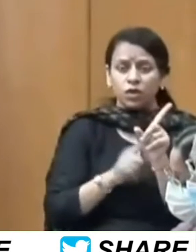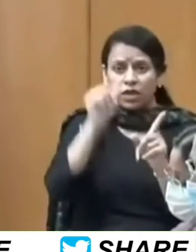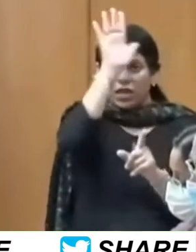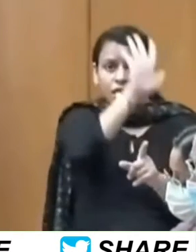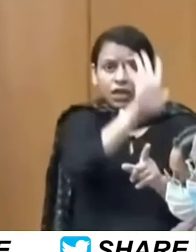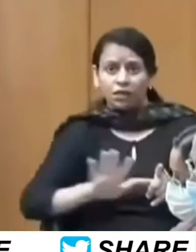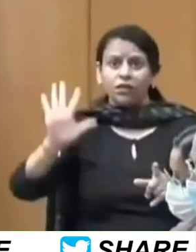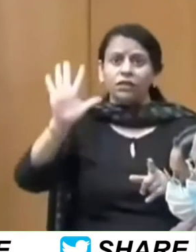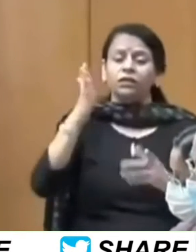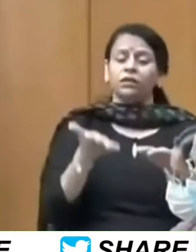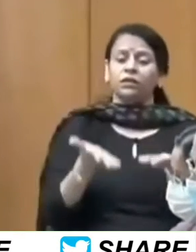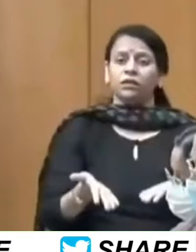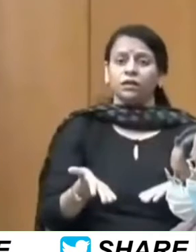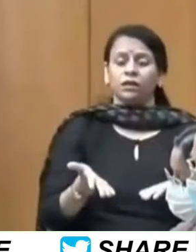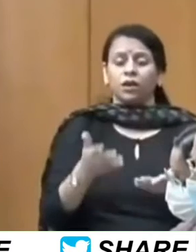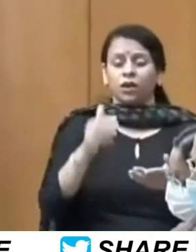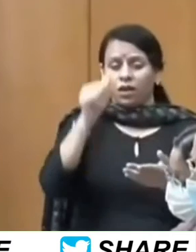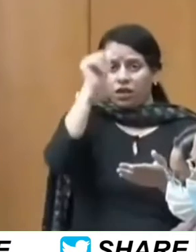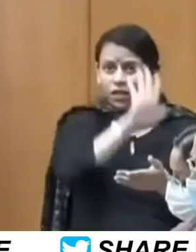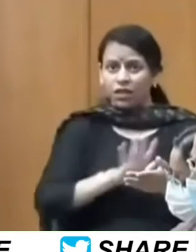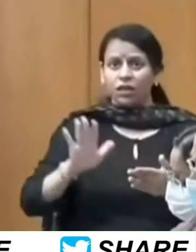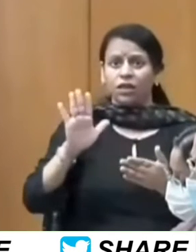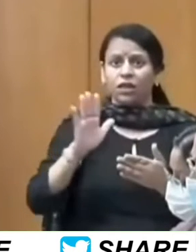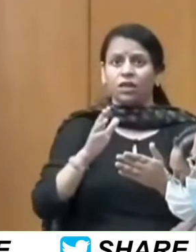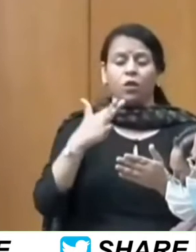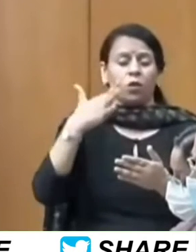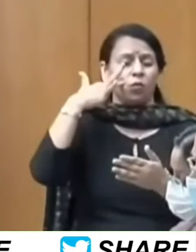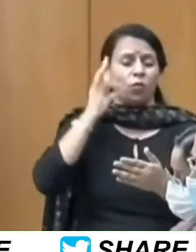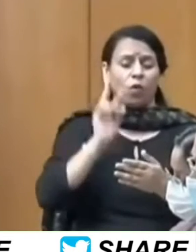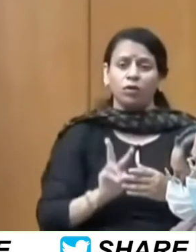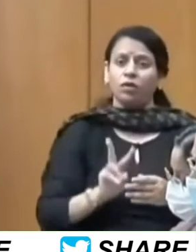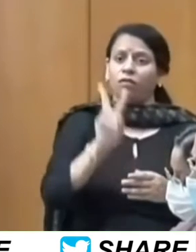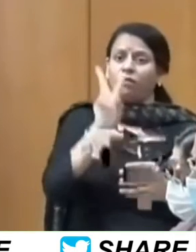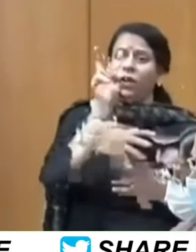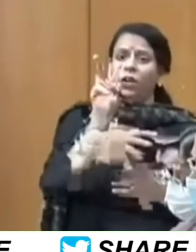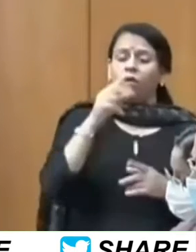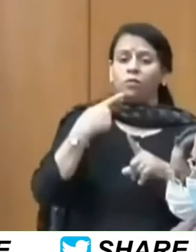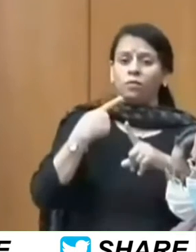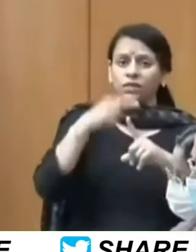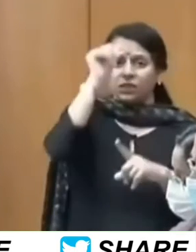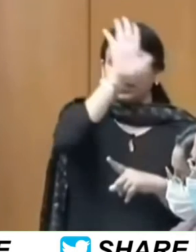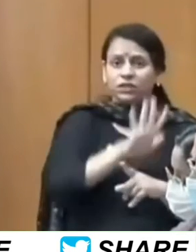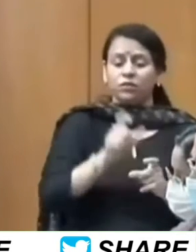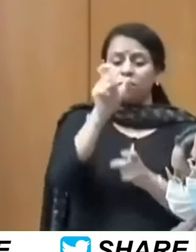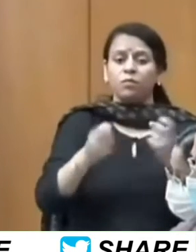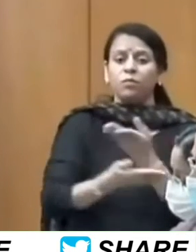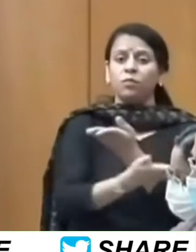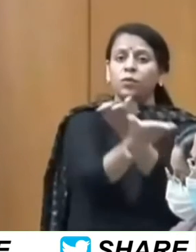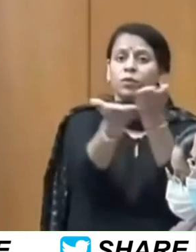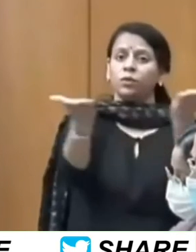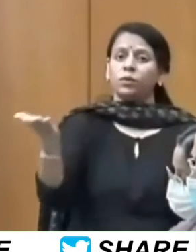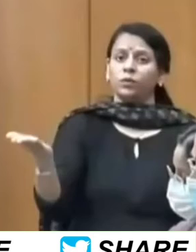भारत की 21वीं सदी में भारत की भारतीय मूल्य व्यवस्था की और भारत की नागरिकों की